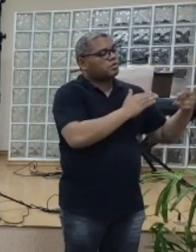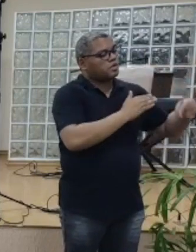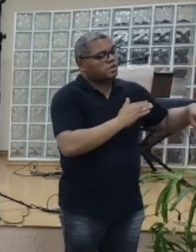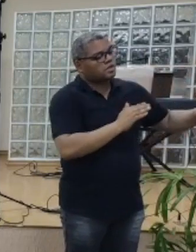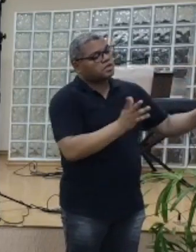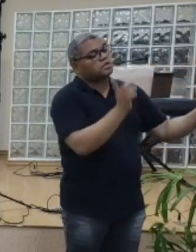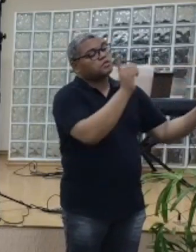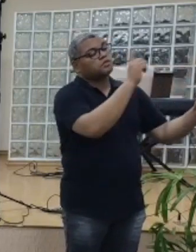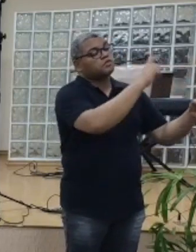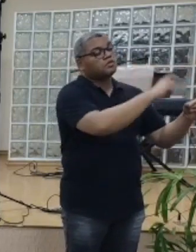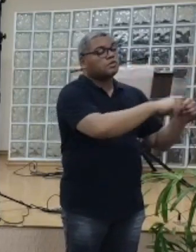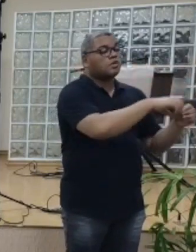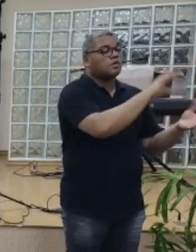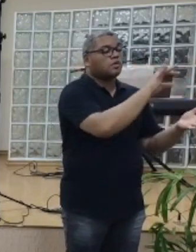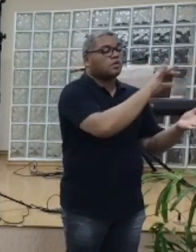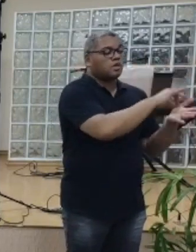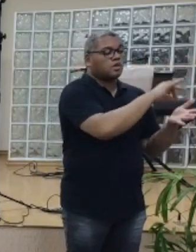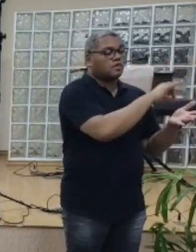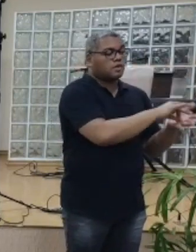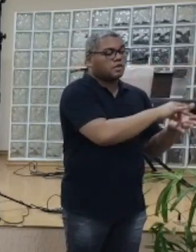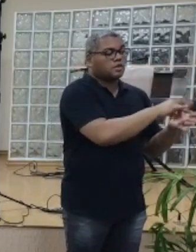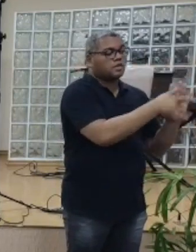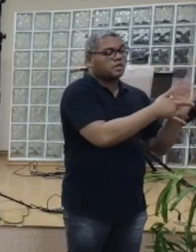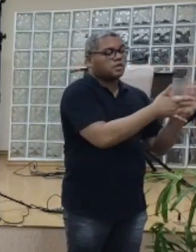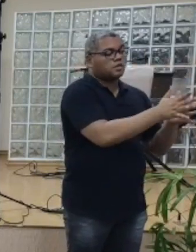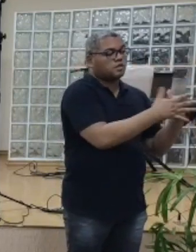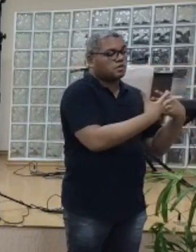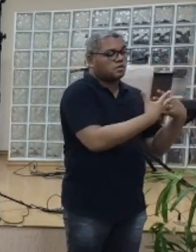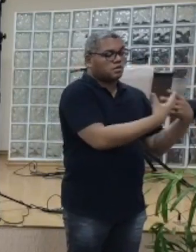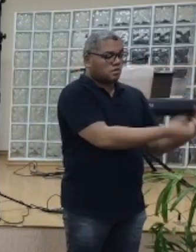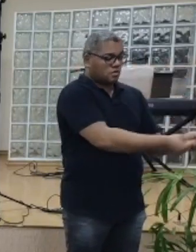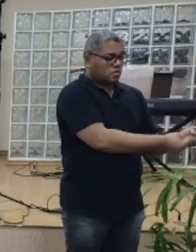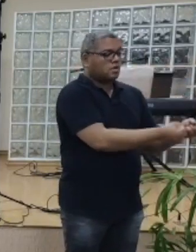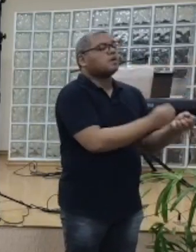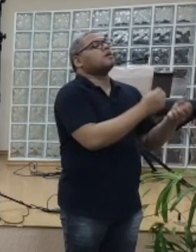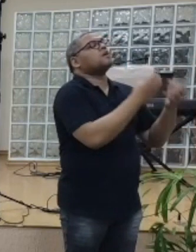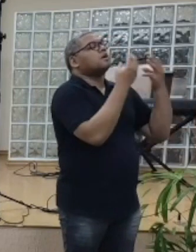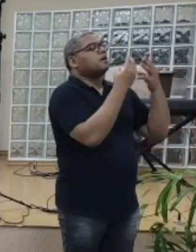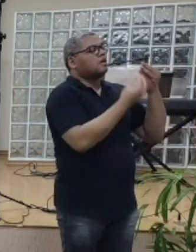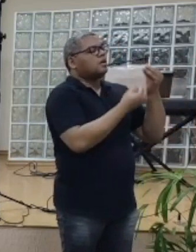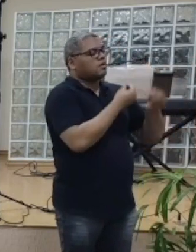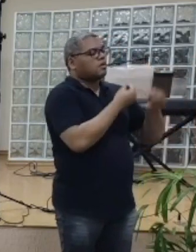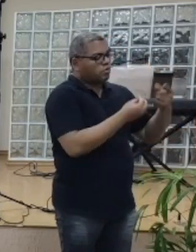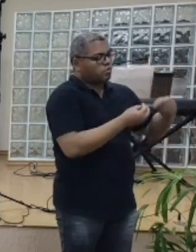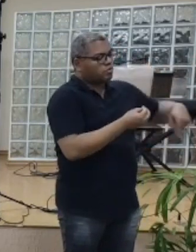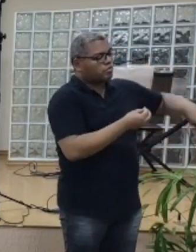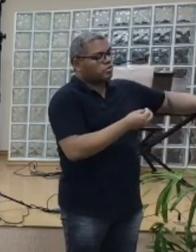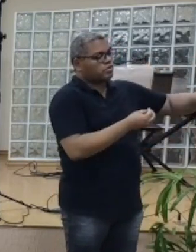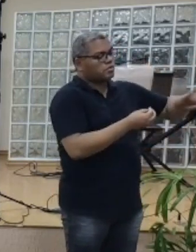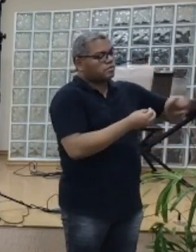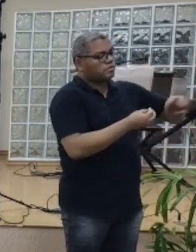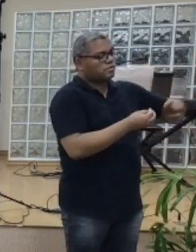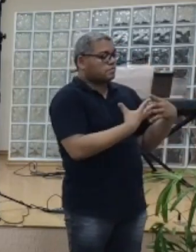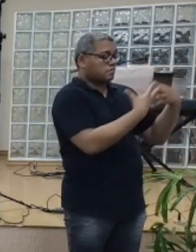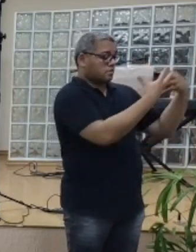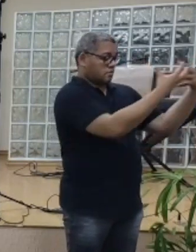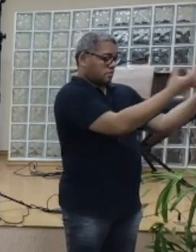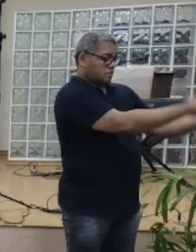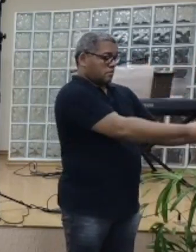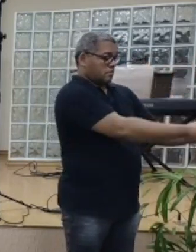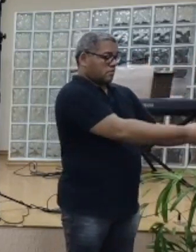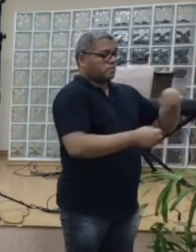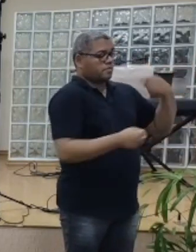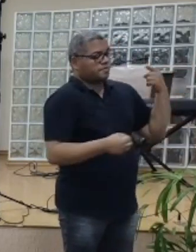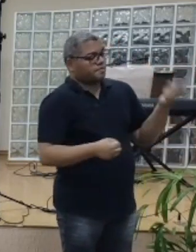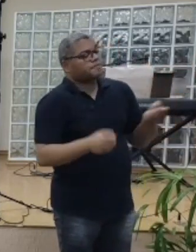conversão, e de como esta mensagem e o mensageiro foram recebidos naquela ocasião. Depois